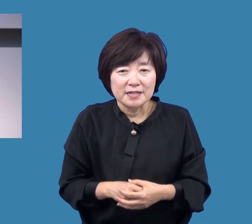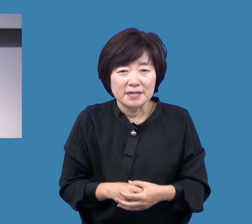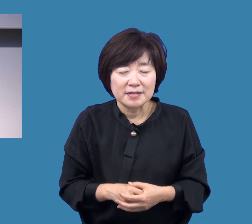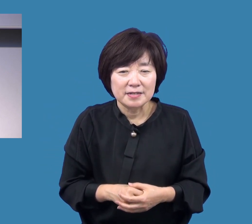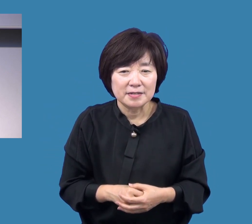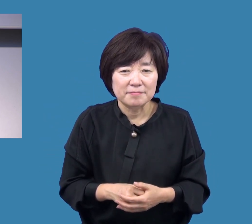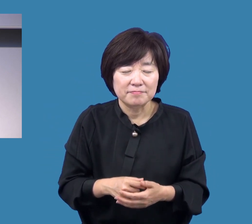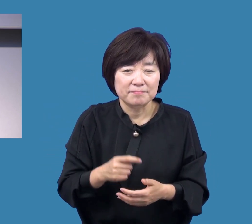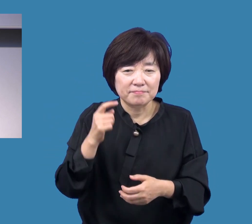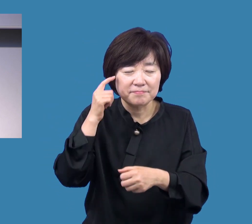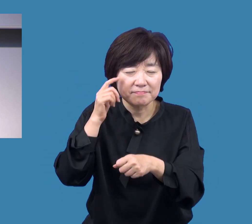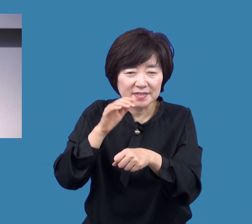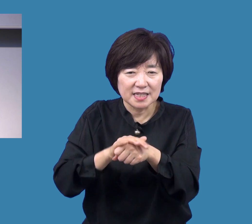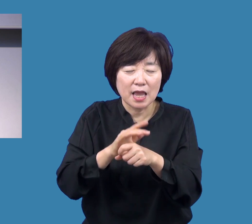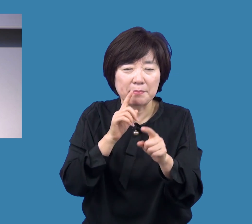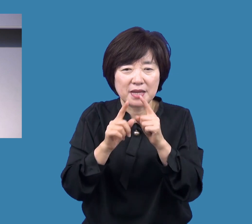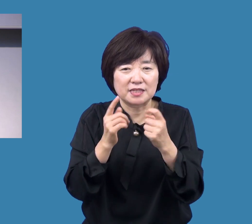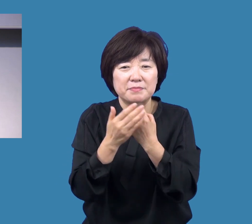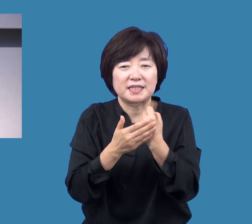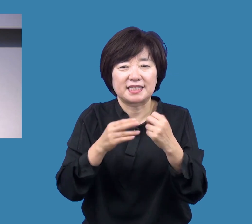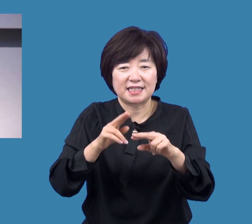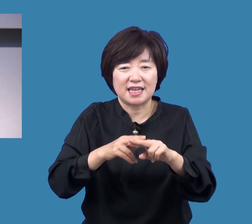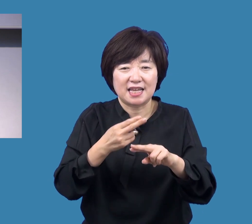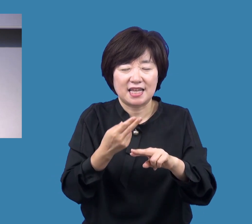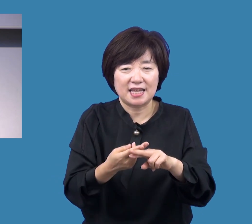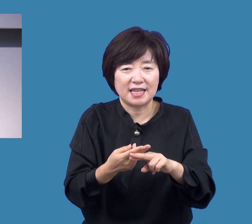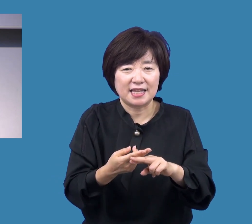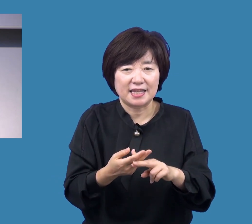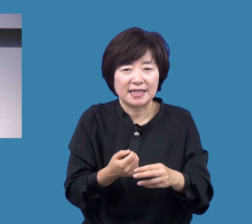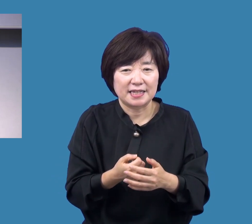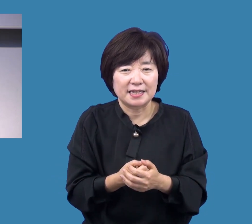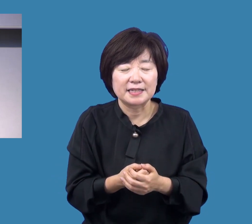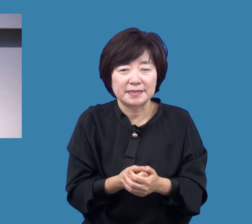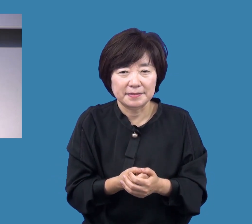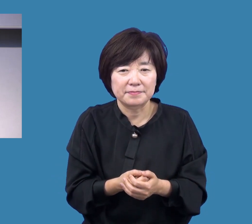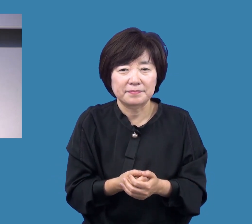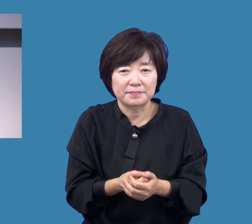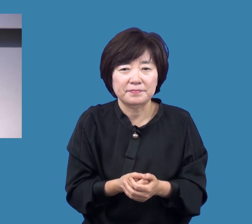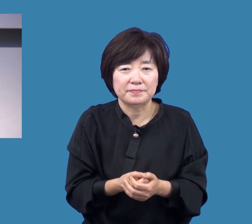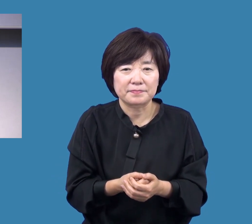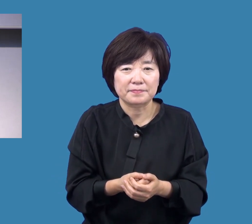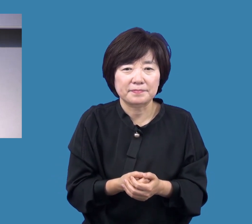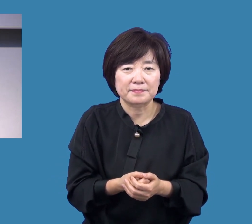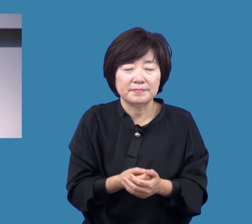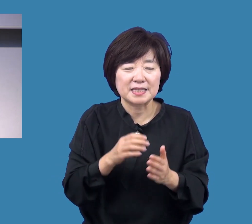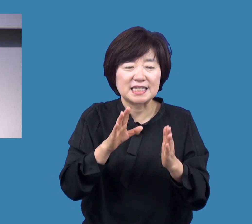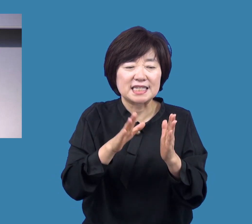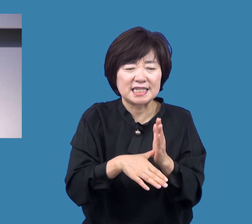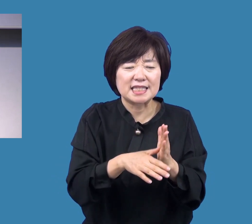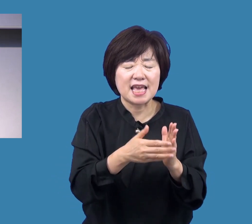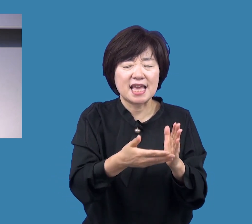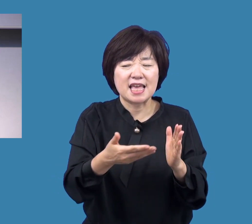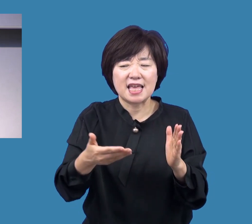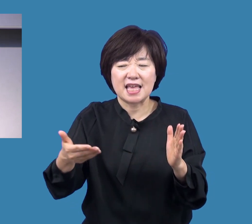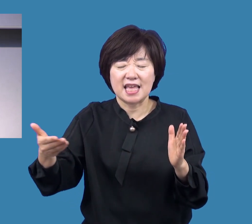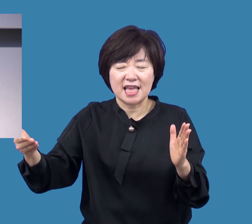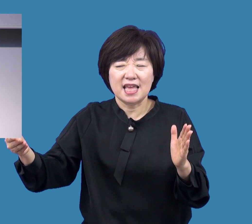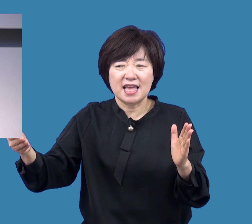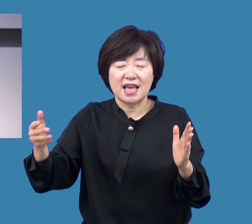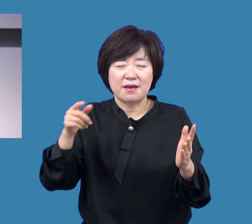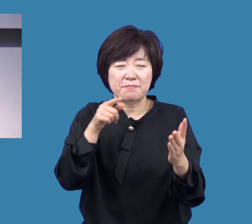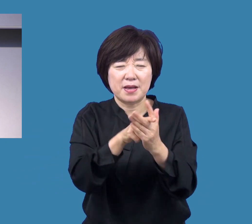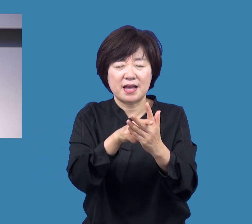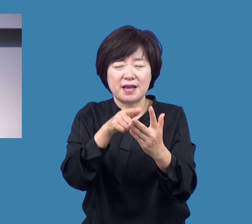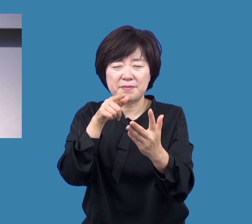그런 게 지혜의 말씀의 은사예요. 이건 이런 의미구나. 이 시대는 이렇게 흘러가겠구나. 뭐 이런 것들이 이제